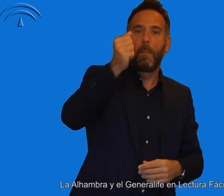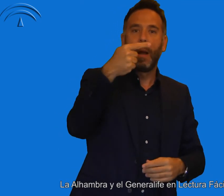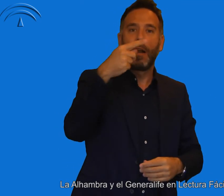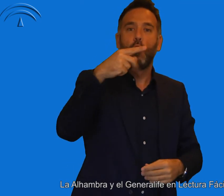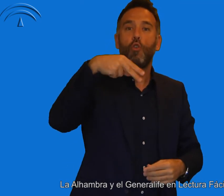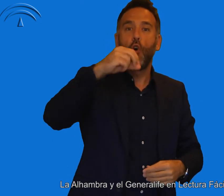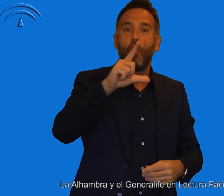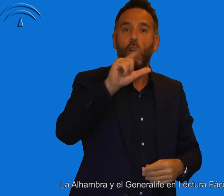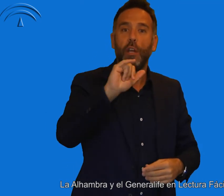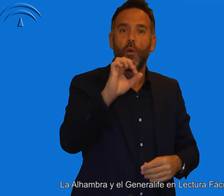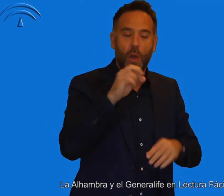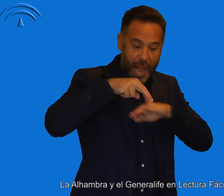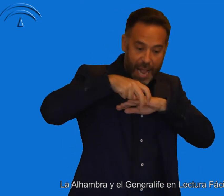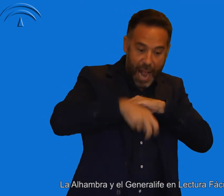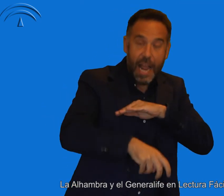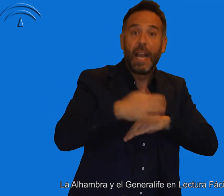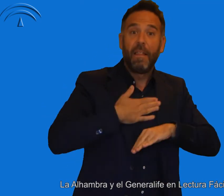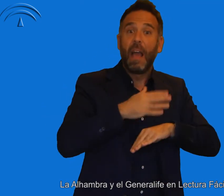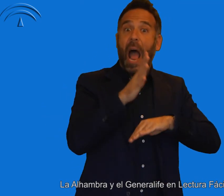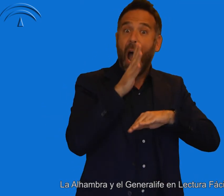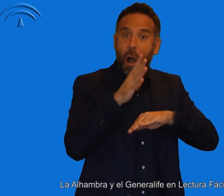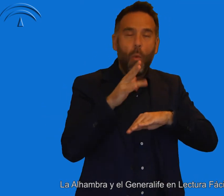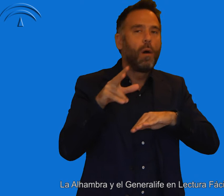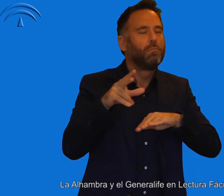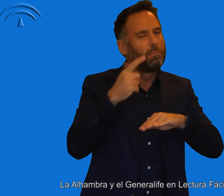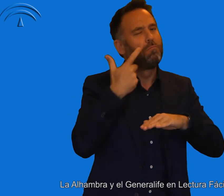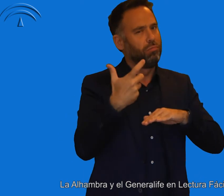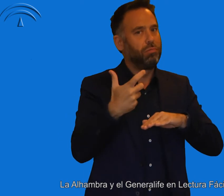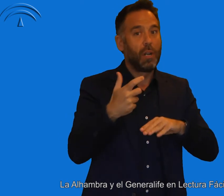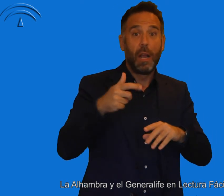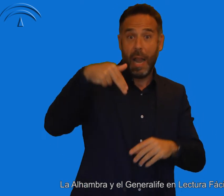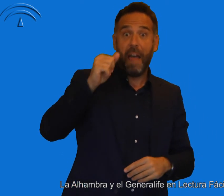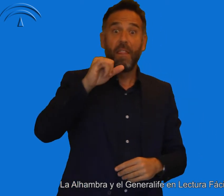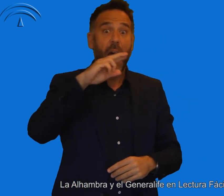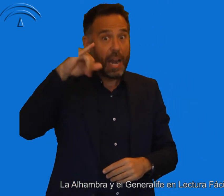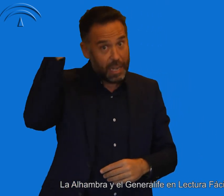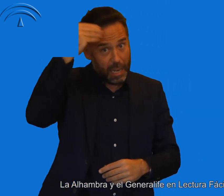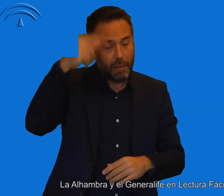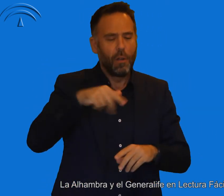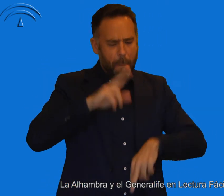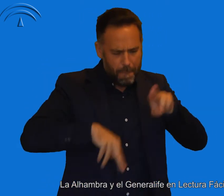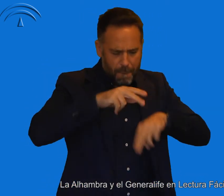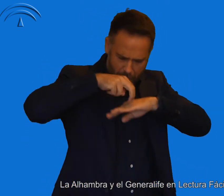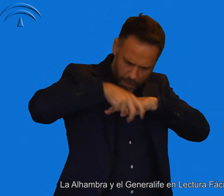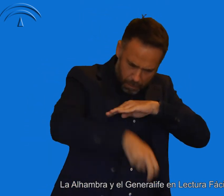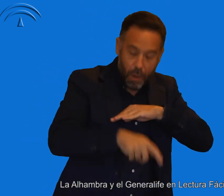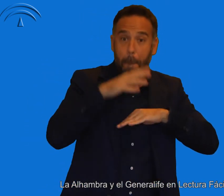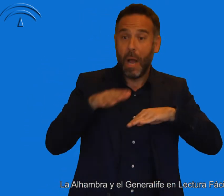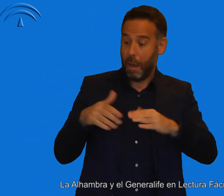agua es lo más sobresaliente de los jardines. Los nazaríes hicieron la escalera y encarrilaron el agua por